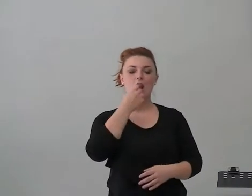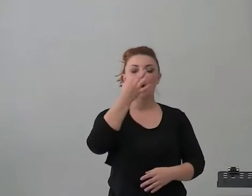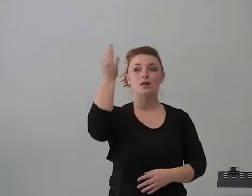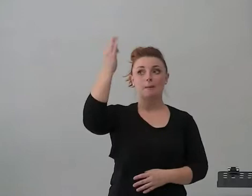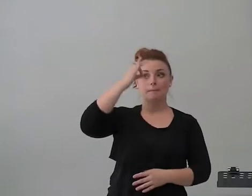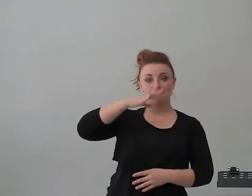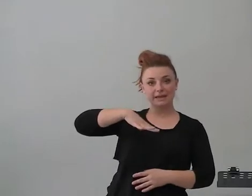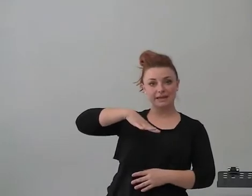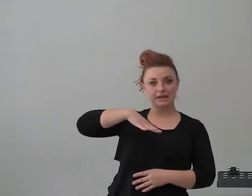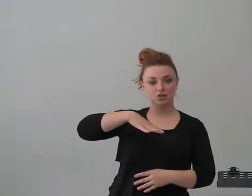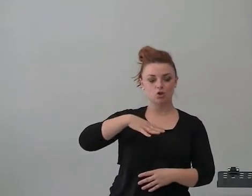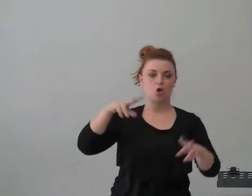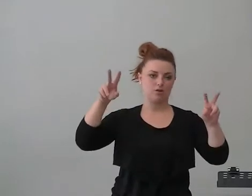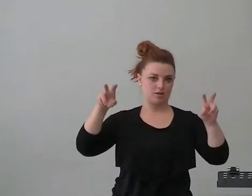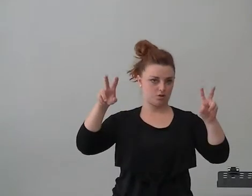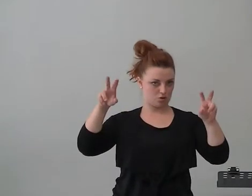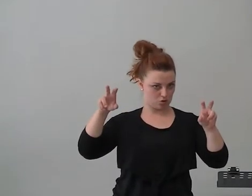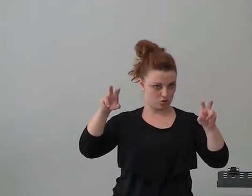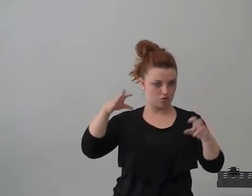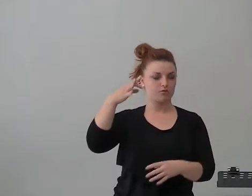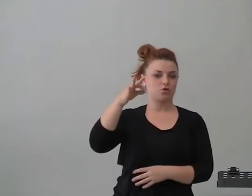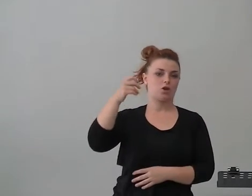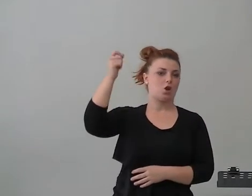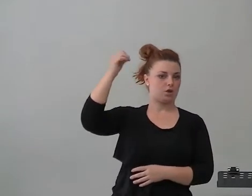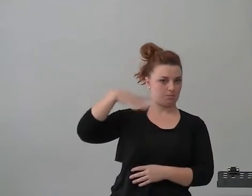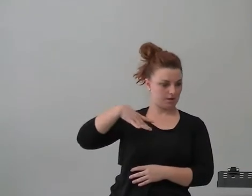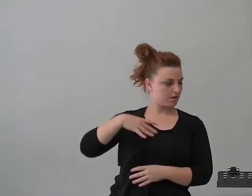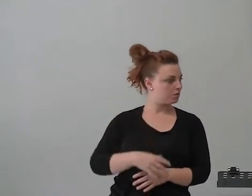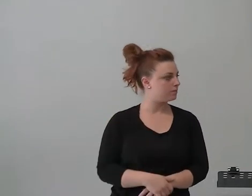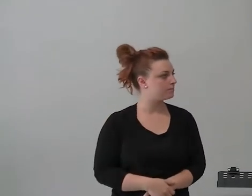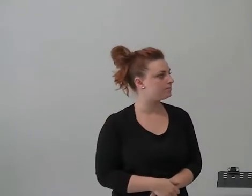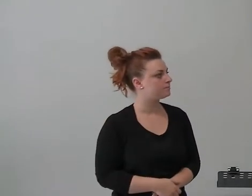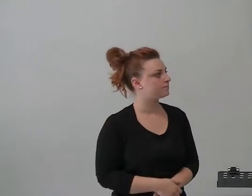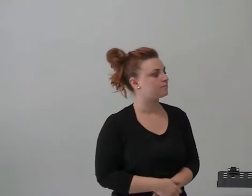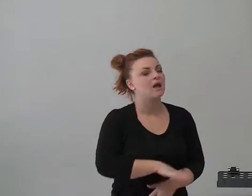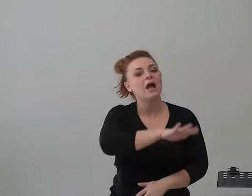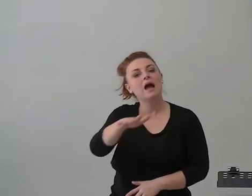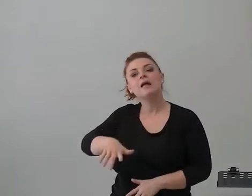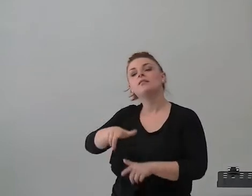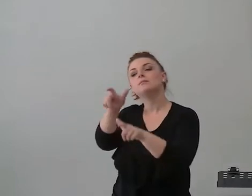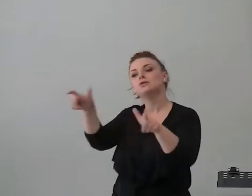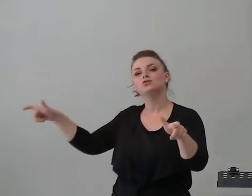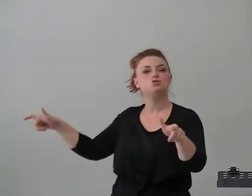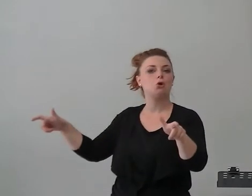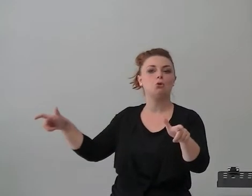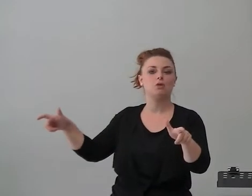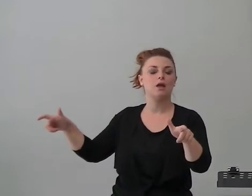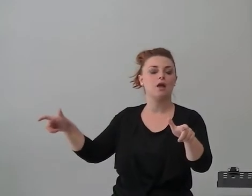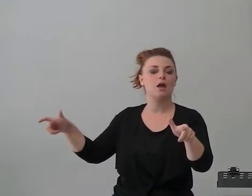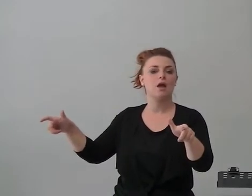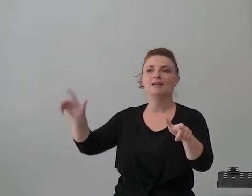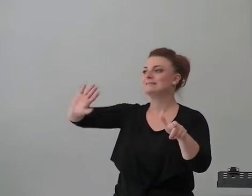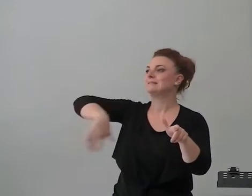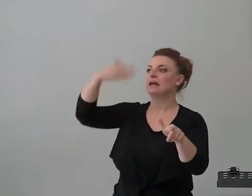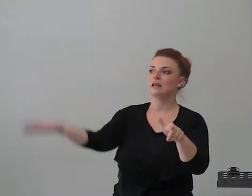dimostrare verso gli altri. E gli altri lo vedono, gli altri in chiesa, magari gli altri che non fanno parte della chiesa. Quindi il nostro